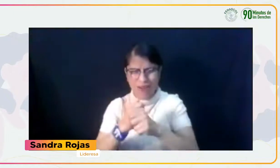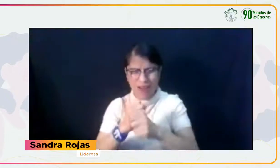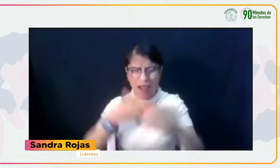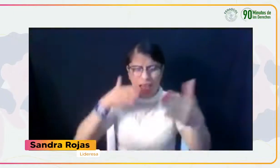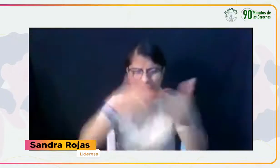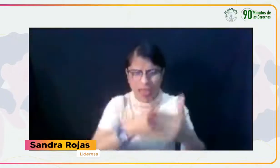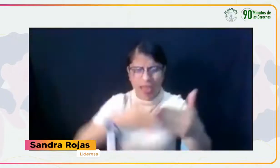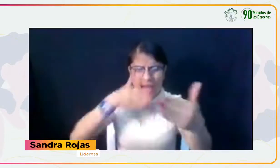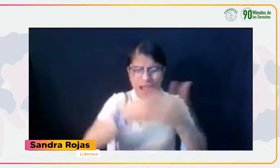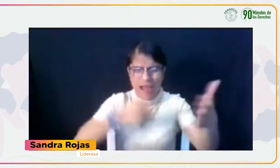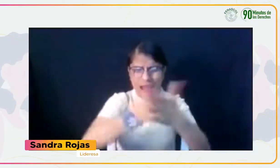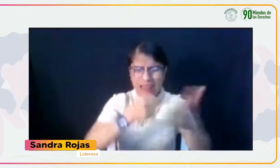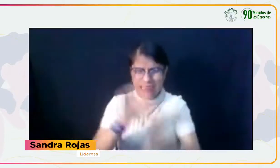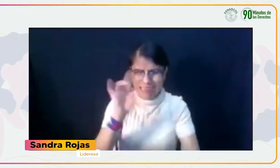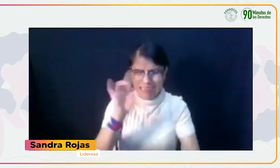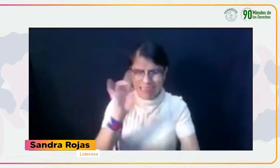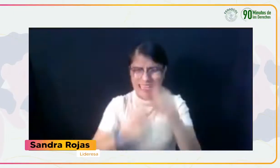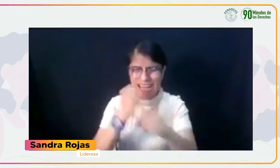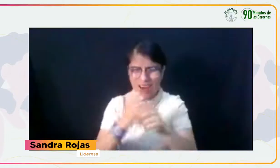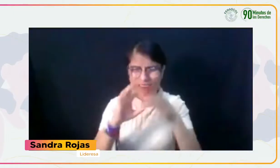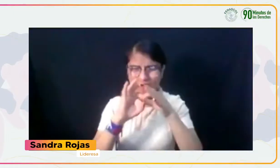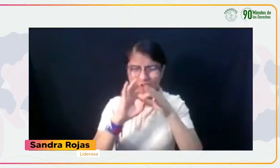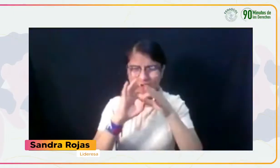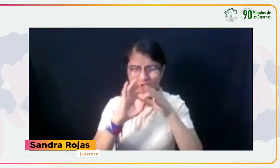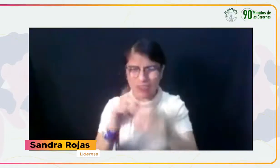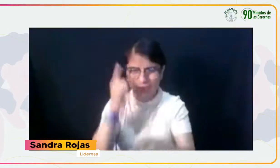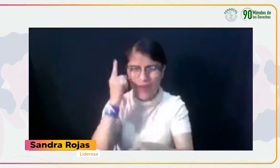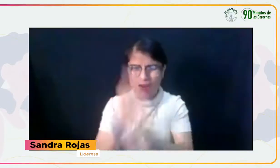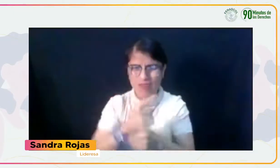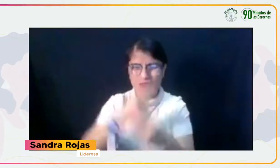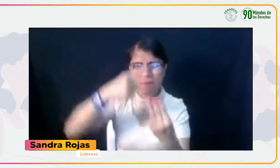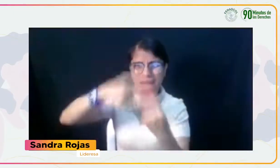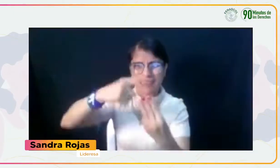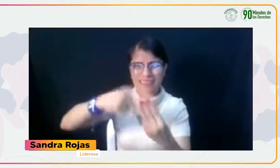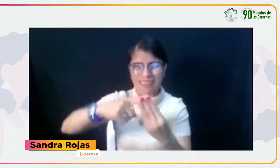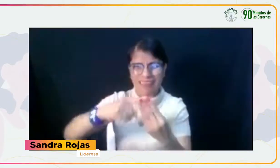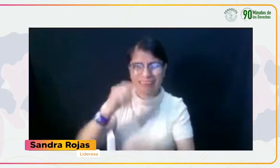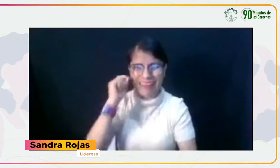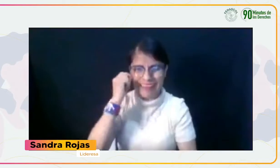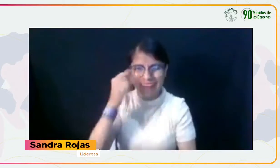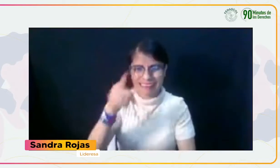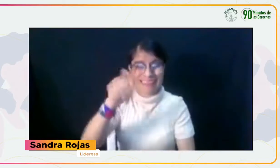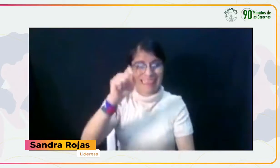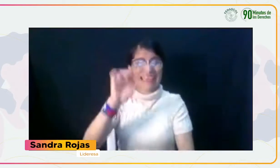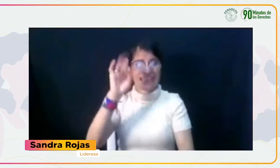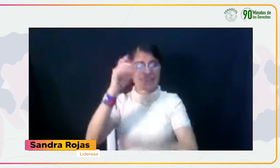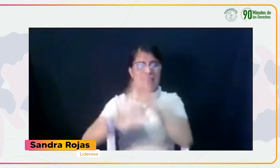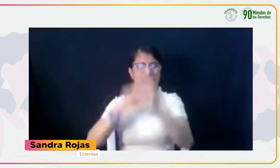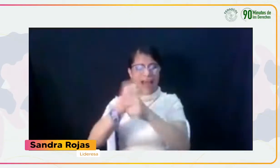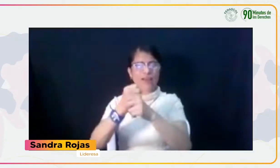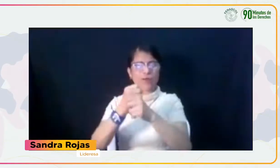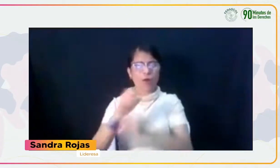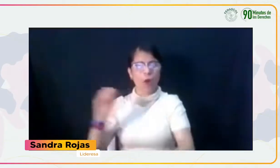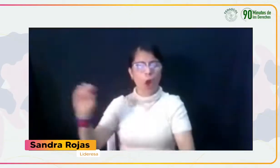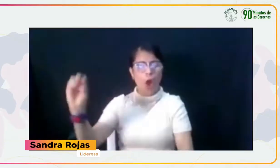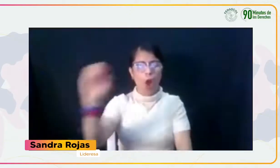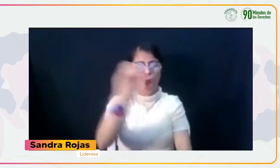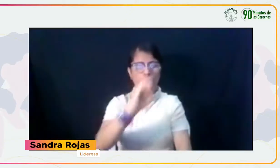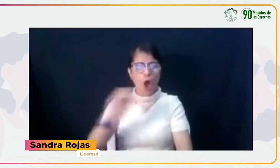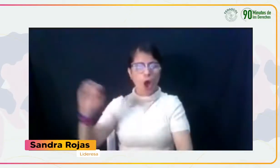Yo creo que fue hace como 15 años que en FENASCOL estuvimos insistiendo, ¿te acuerdas, Henry? Que